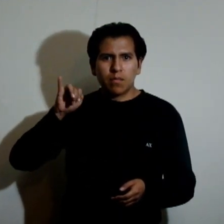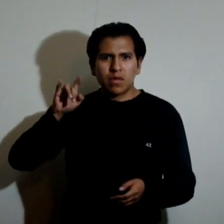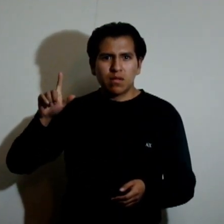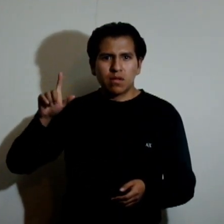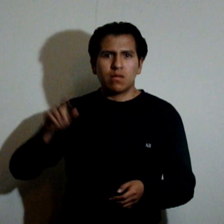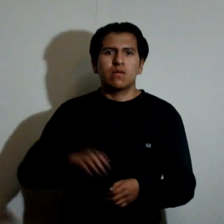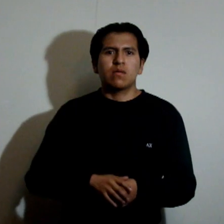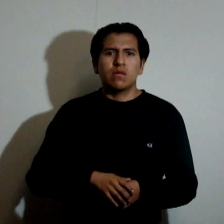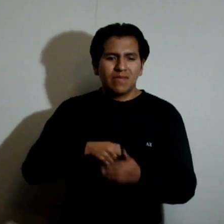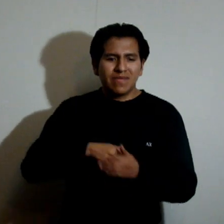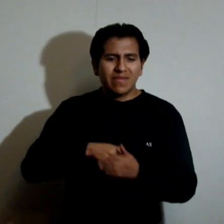1926.